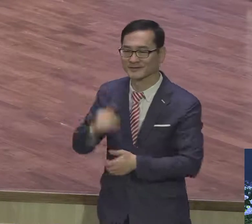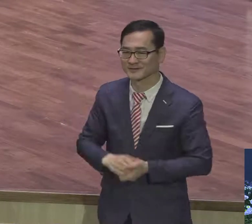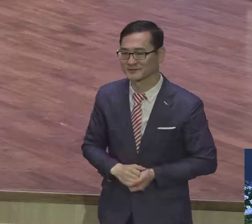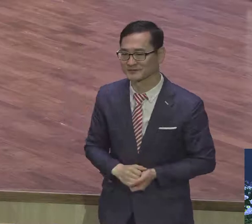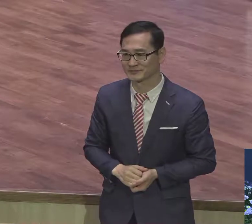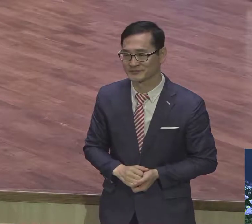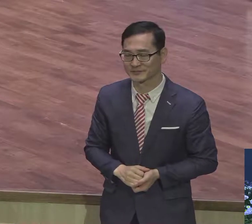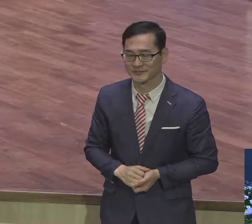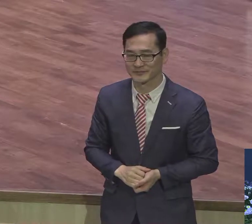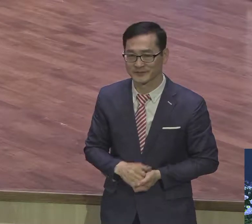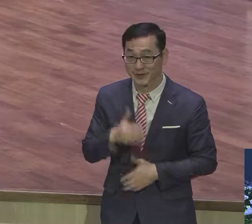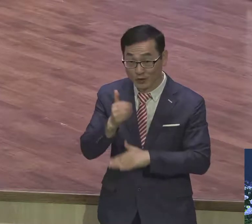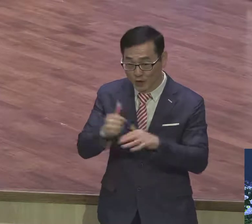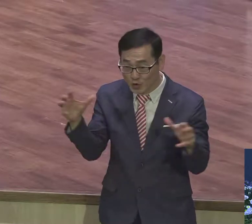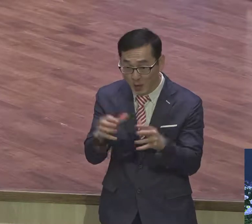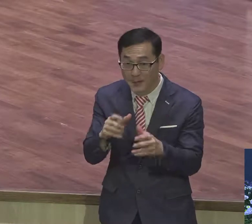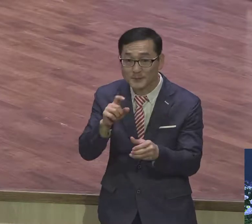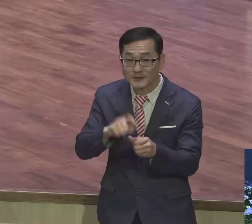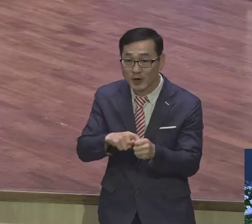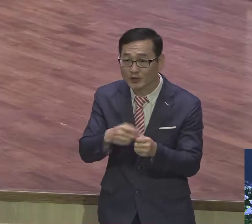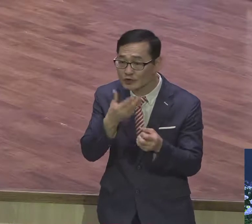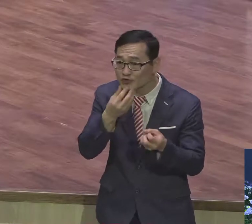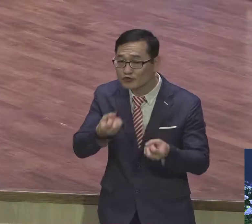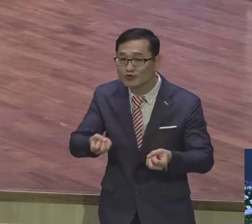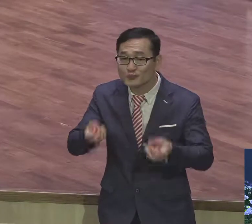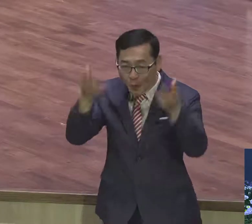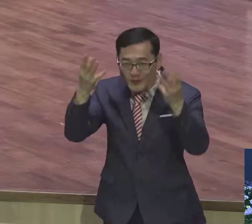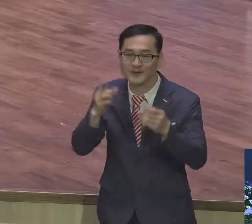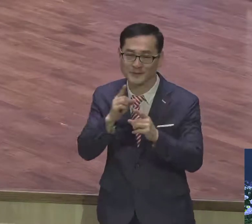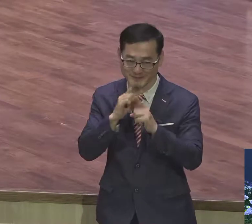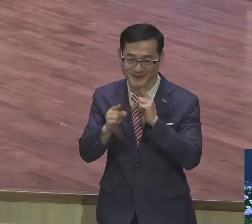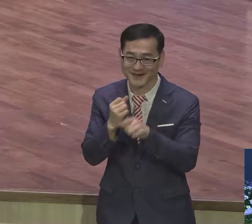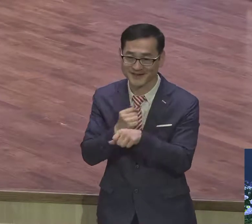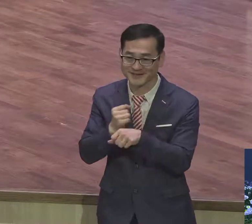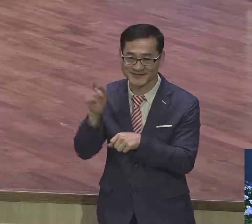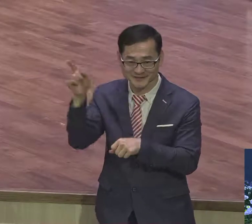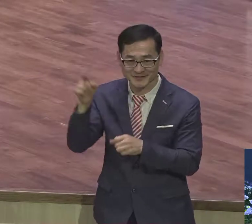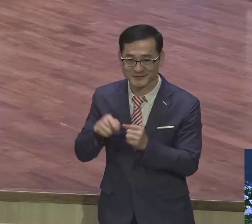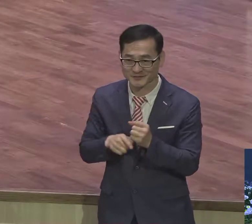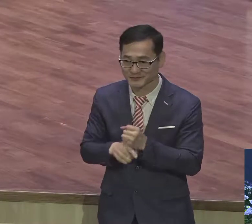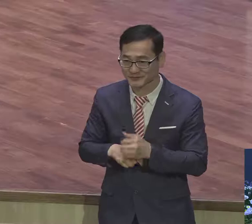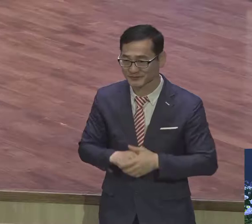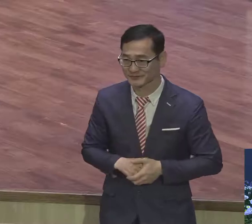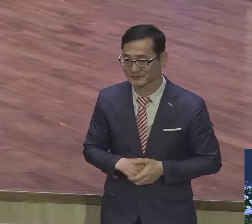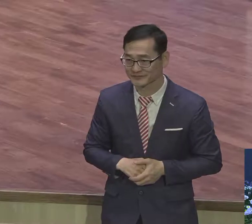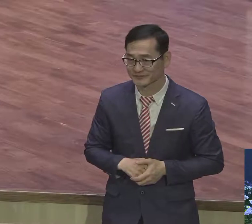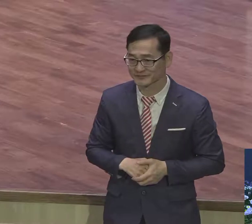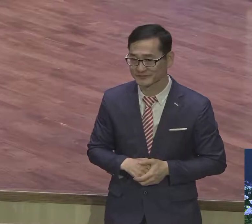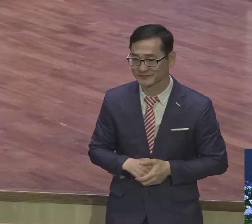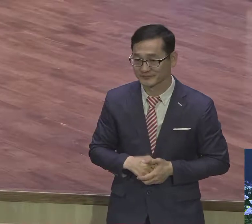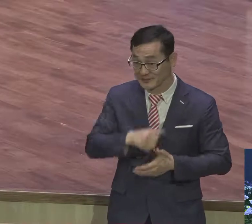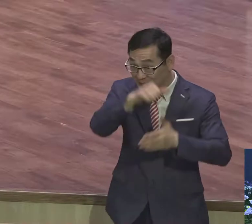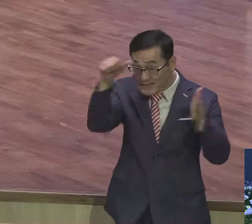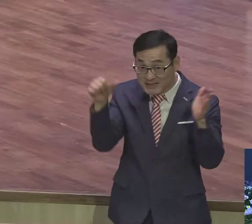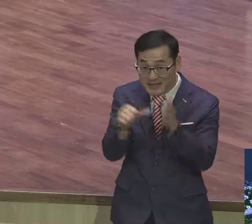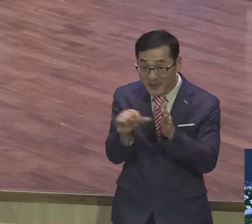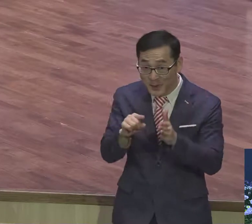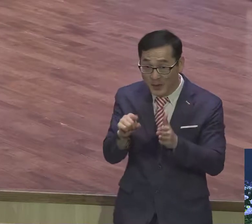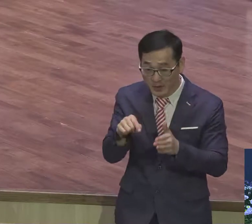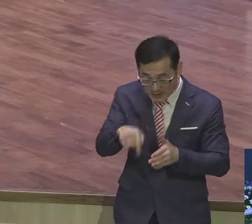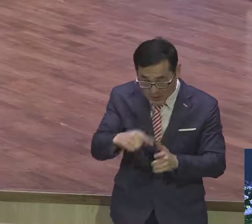우리는요 전도 성교 영원구원 이게요 인생 초점 다 이것 때문에 방향 맞추고 나가야 돼요.